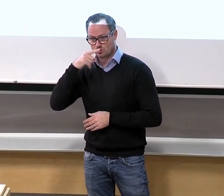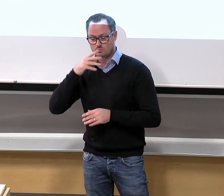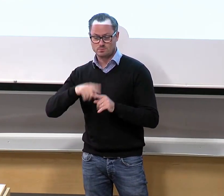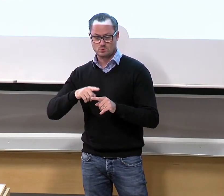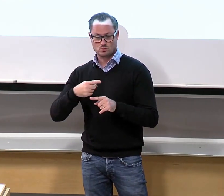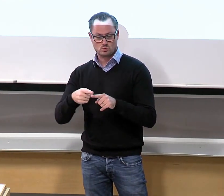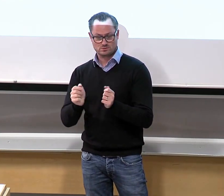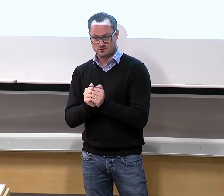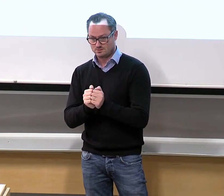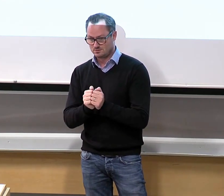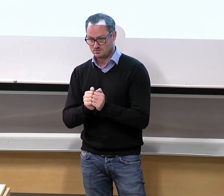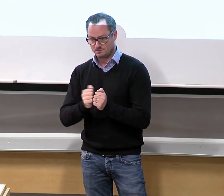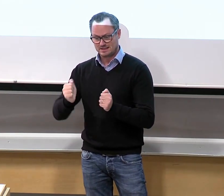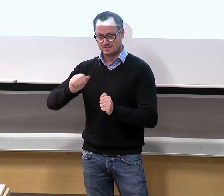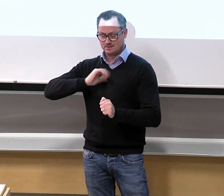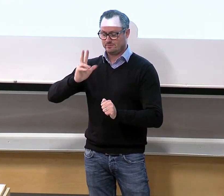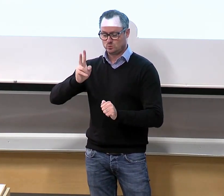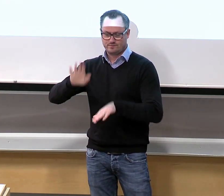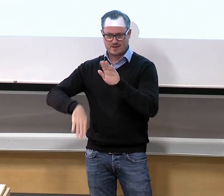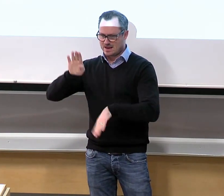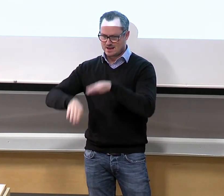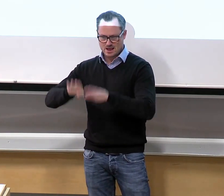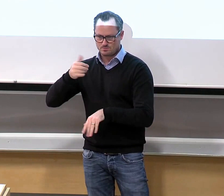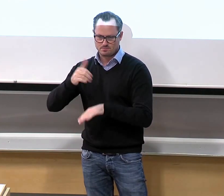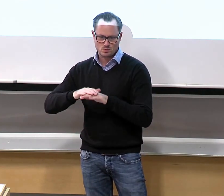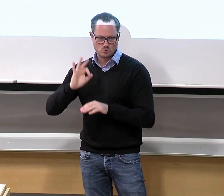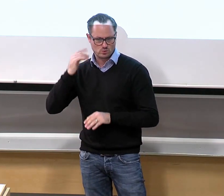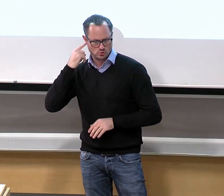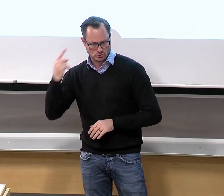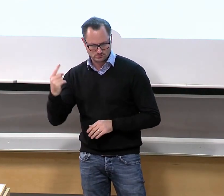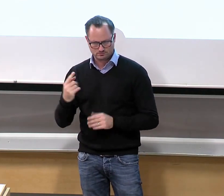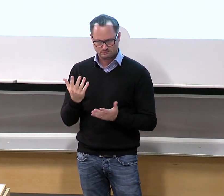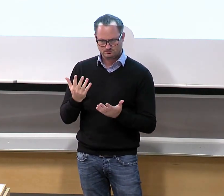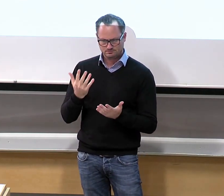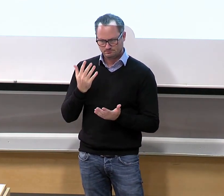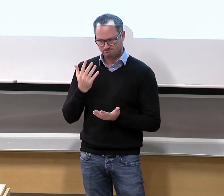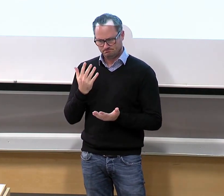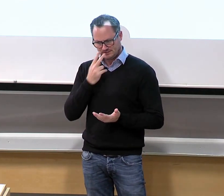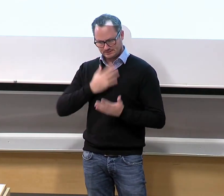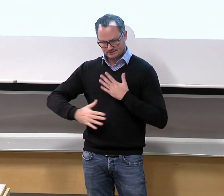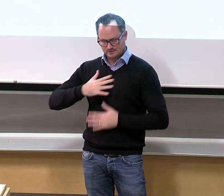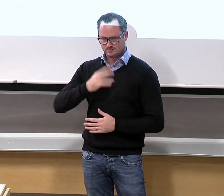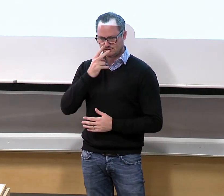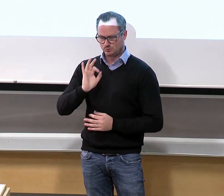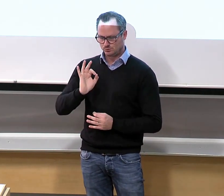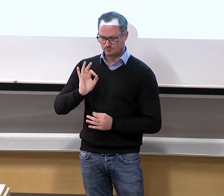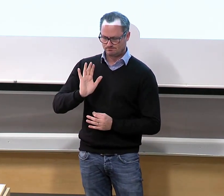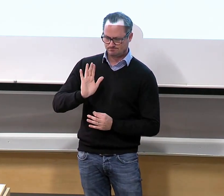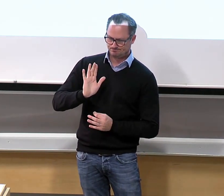har ju möjlighet att ta svenska genom talet och hörseln. Men i gruppen